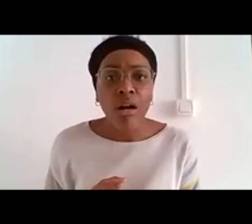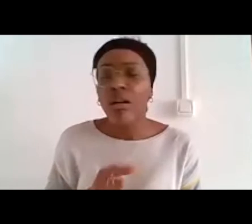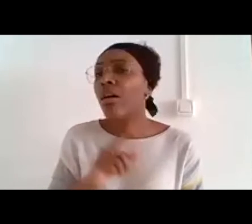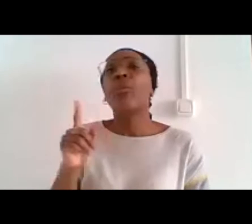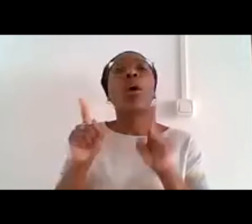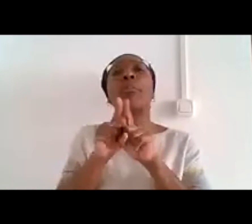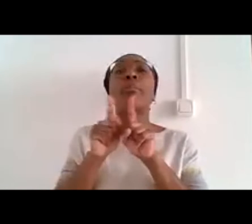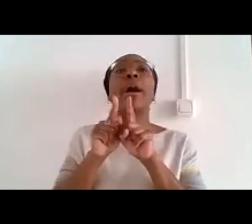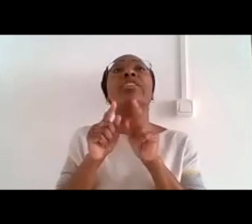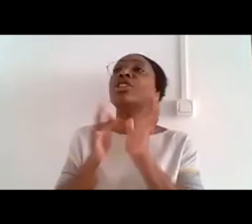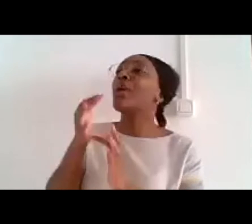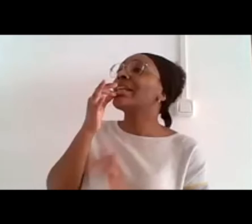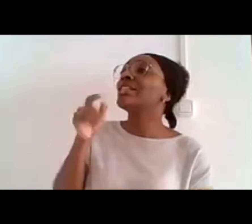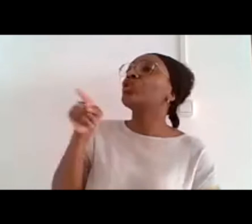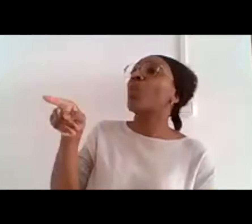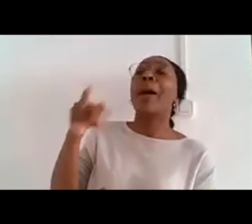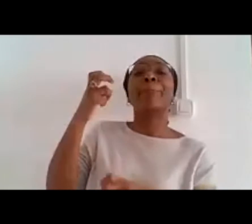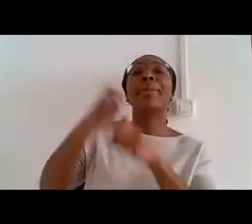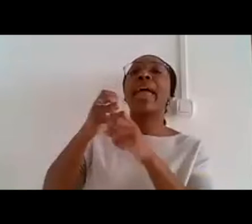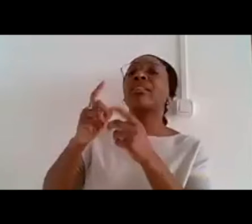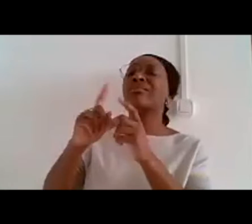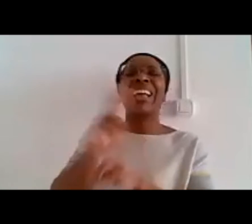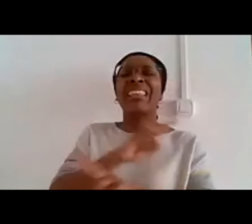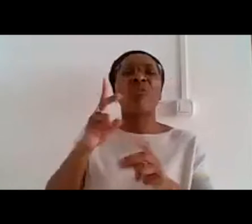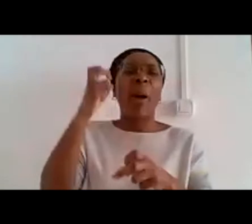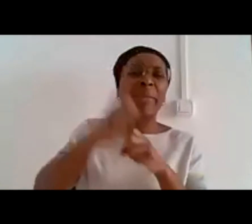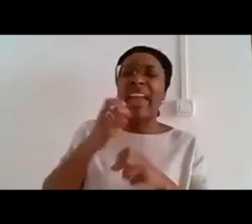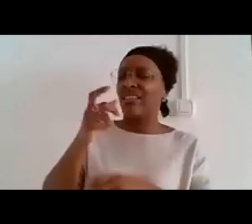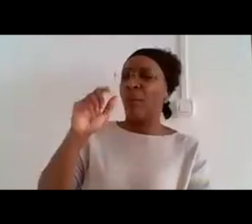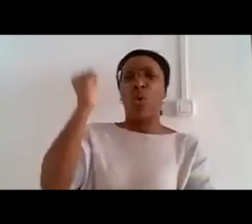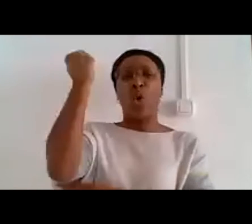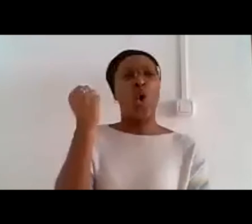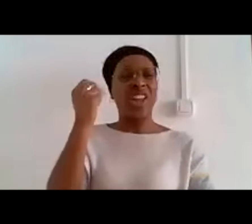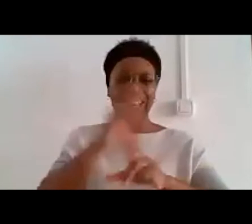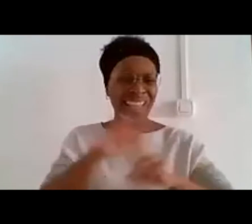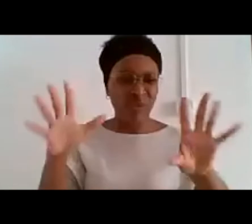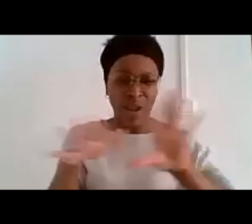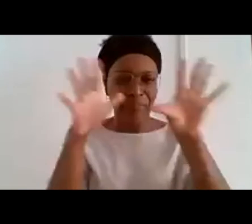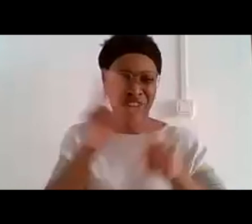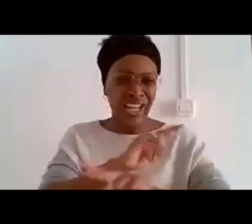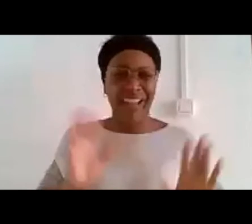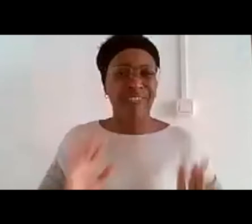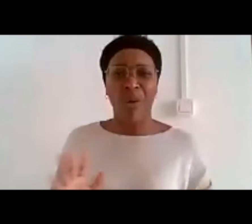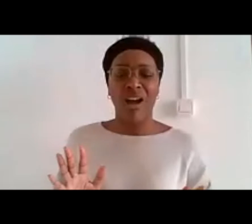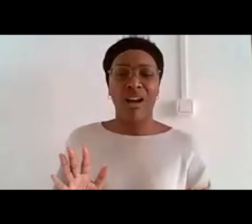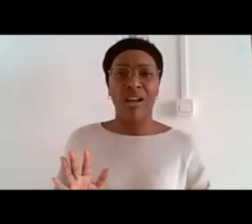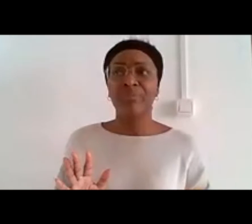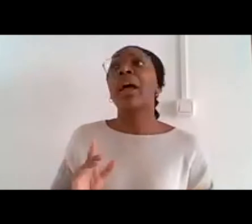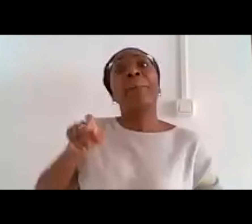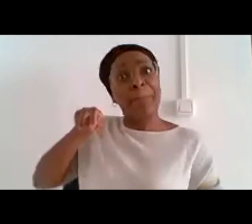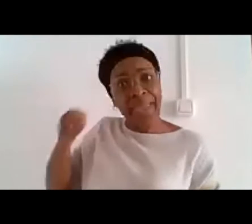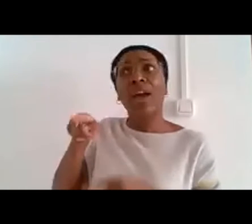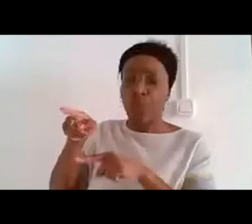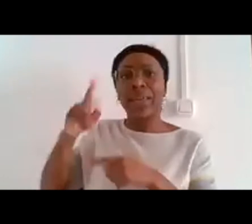pierre… Non, ce n'est pas du tout ça que Jésus dit à cet endroit-là. Il venait de dire c'était Pierre,